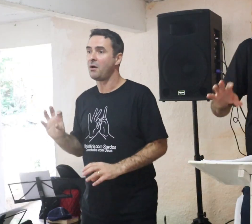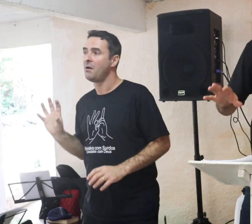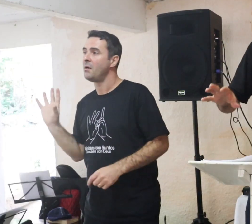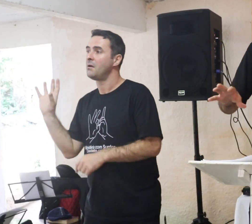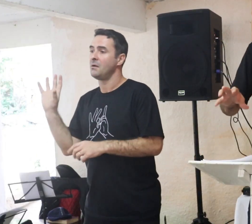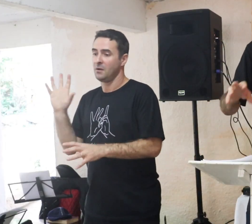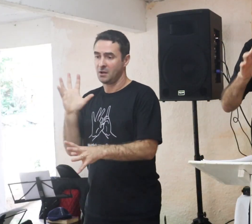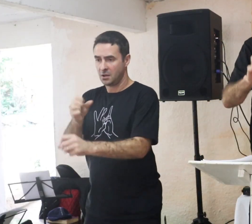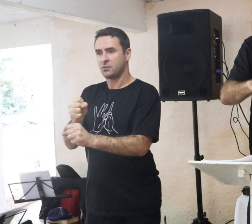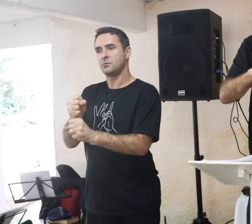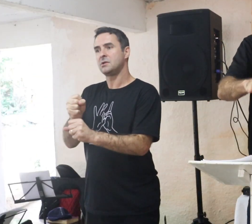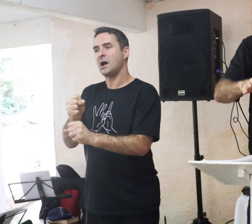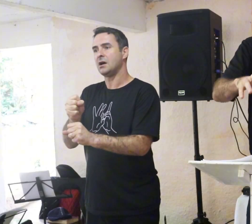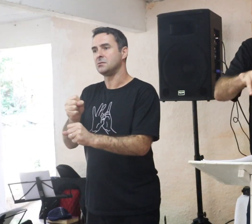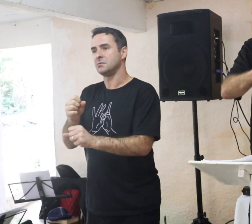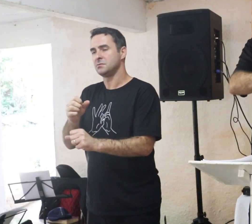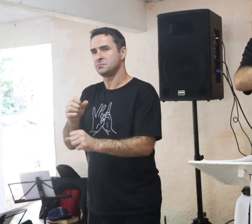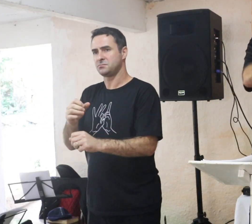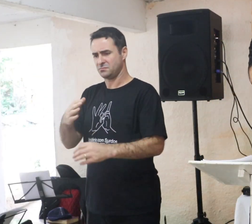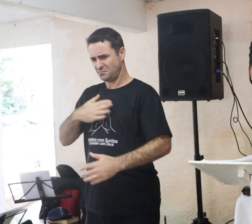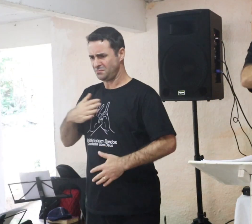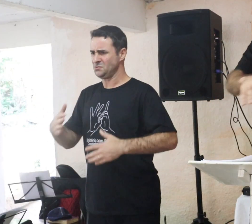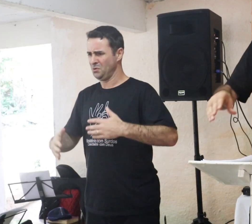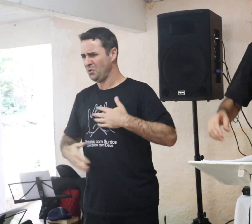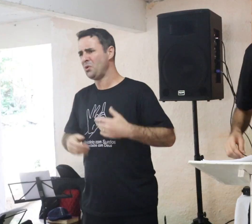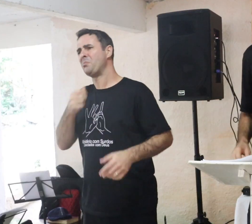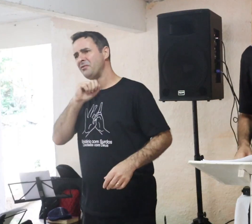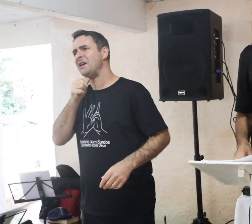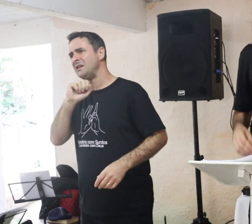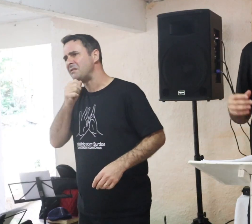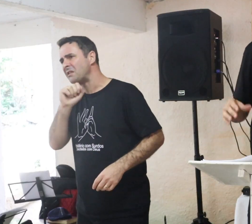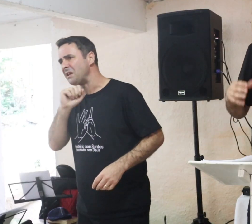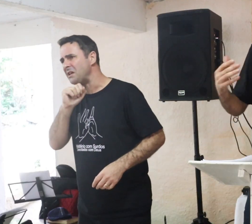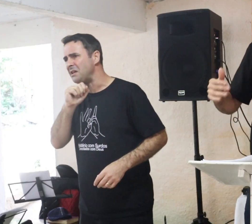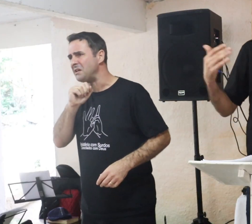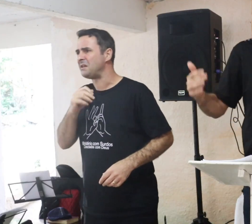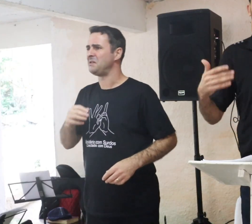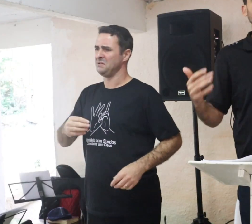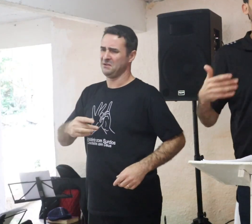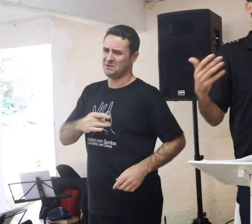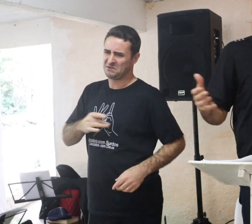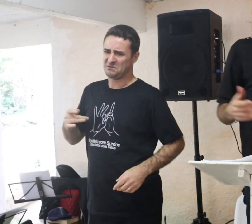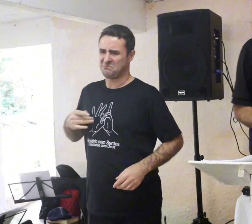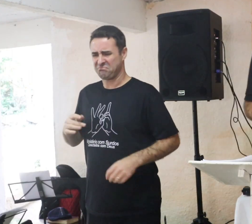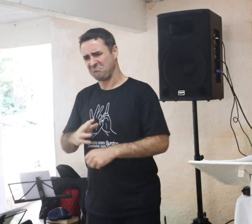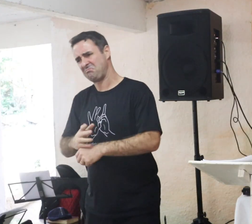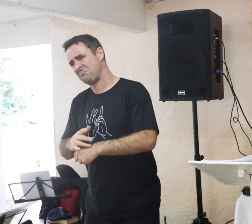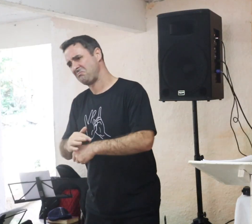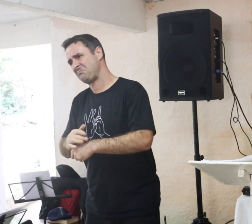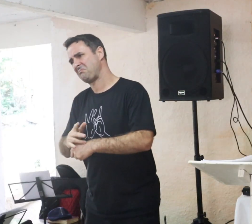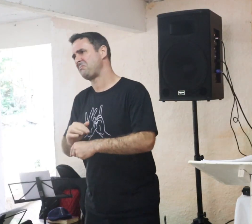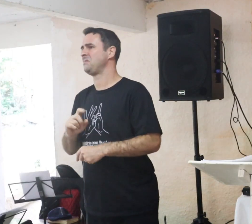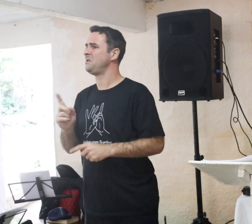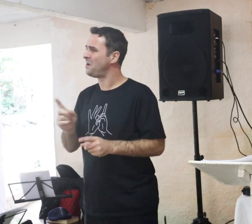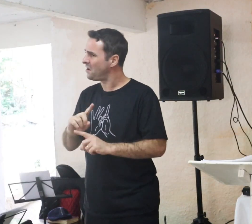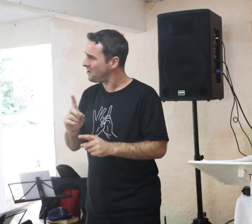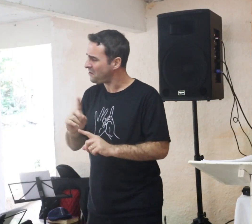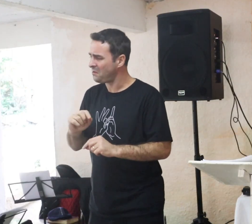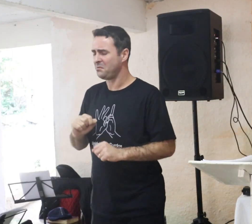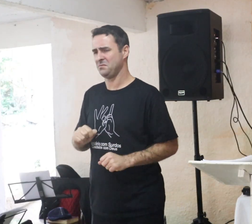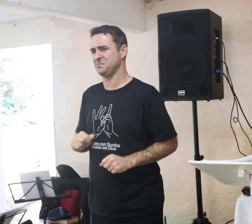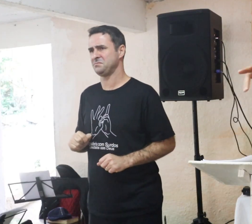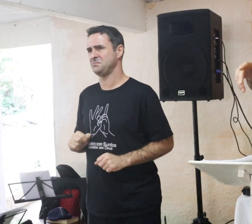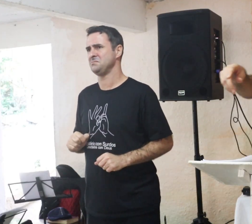o resultado da deterioração que ocorre por meio de processos humanos normais, não é? Então,